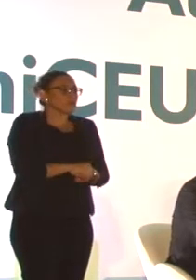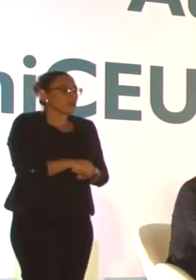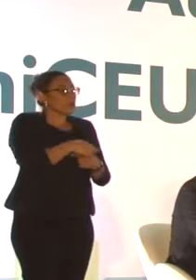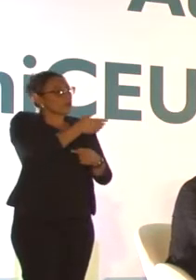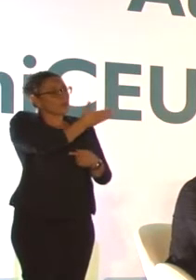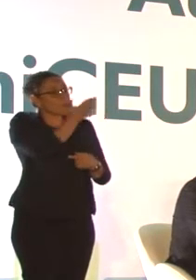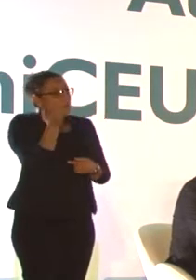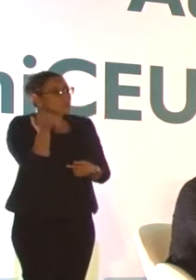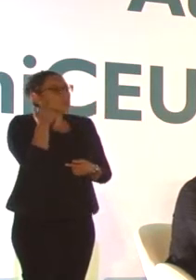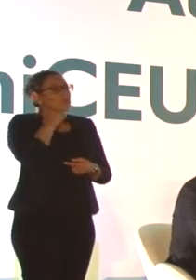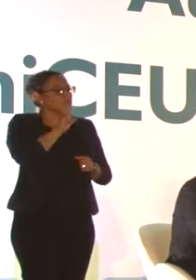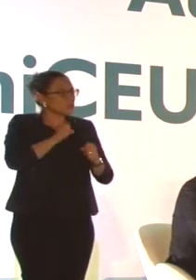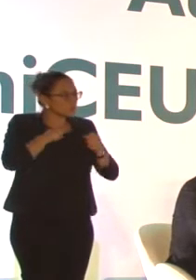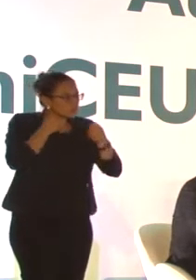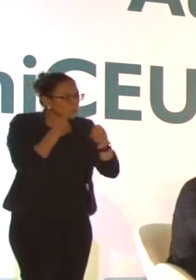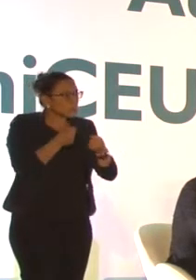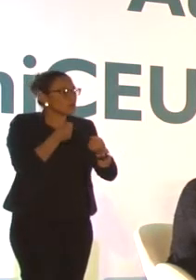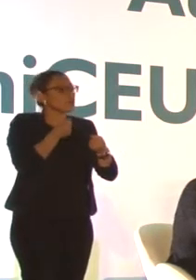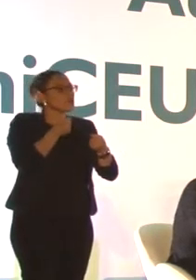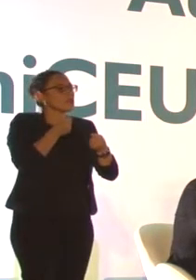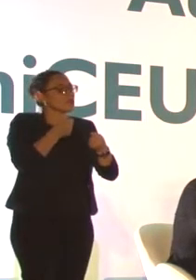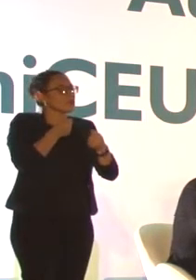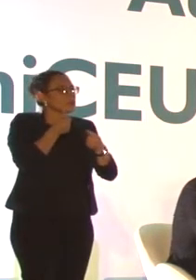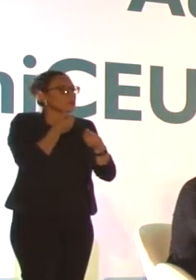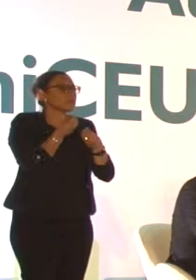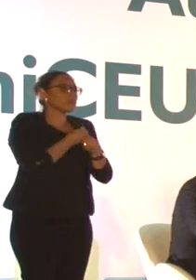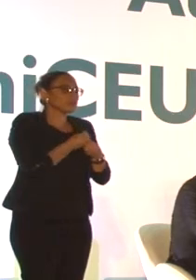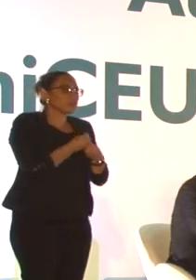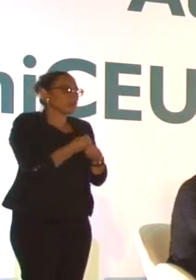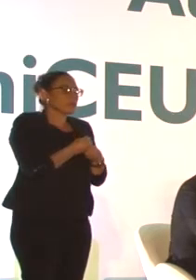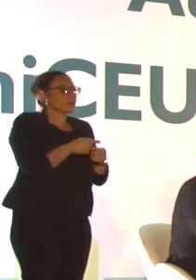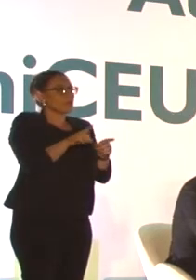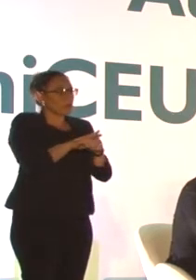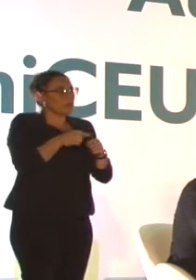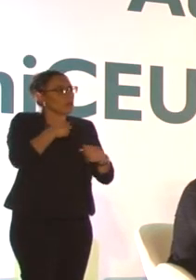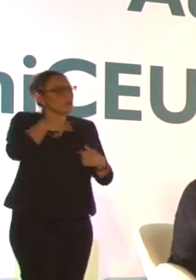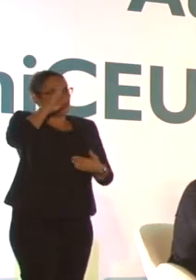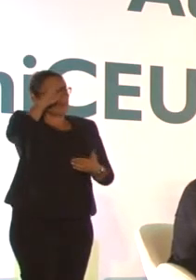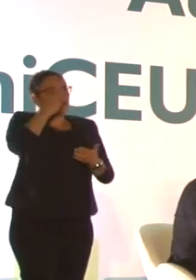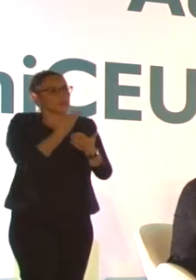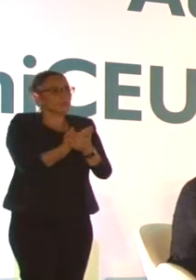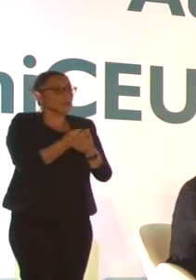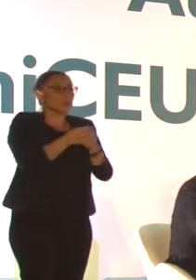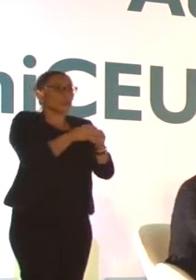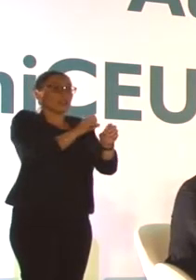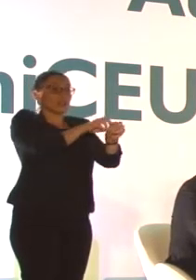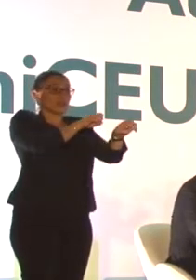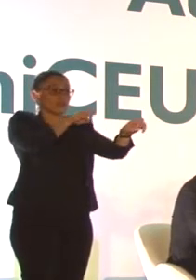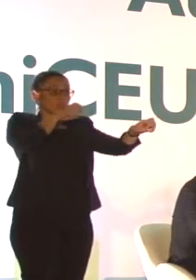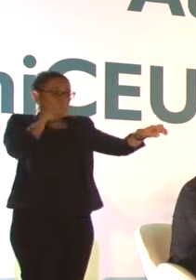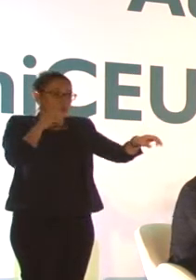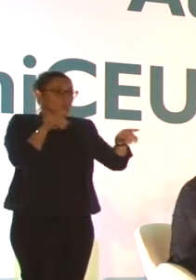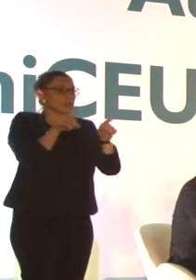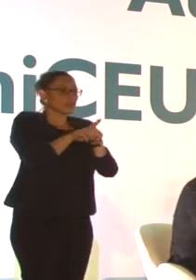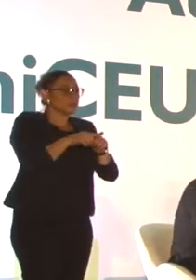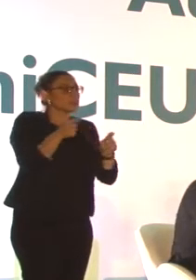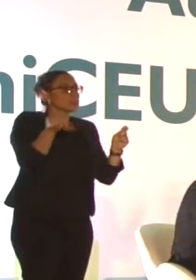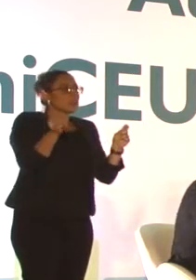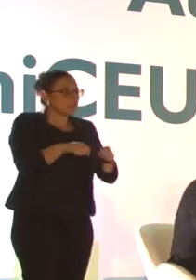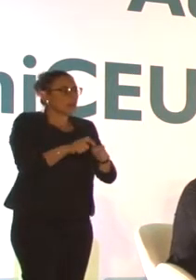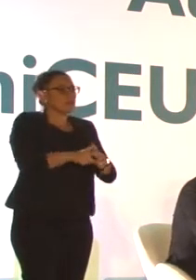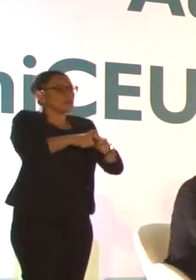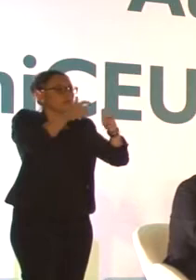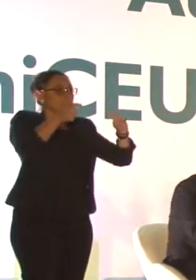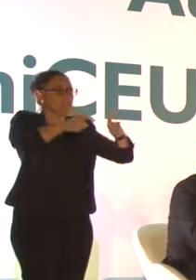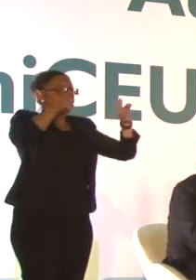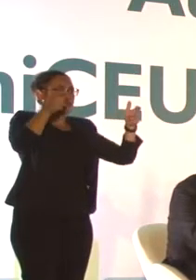Colocar esse esforço. E acredito firmemente que a educação à distância vai permitir que nós